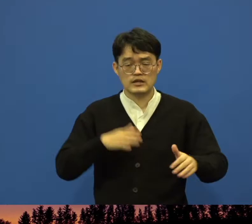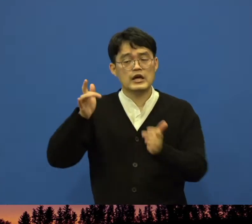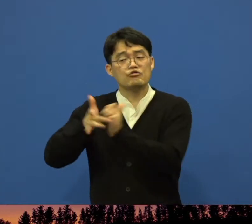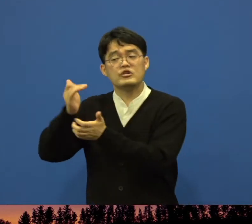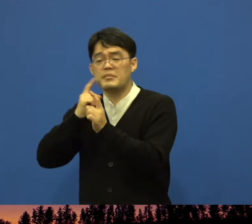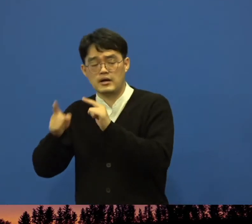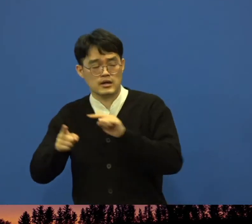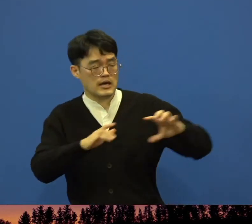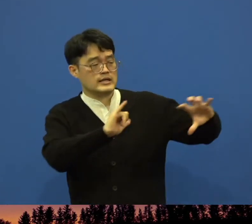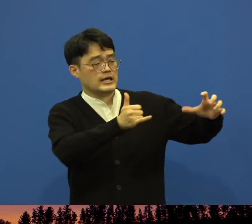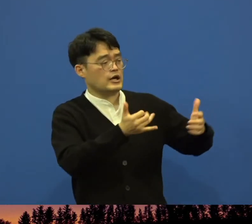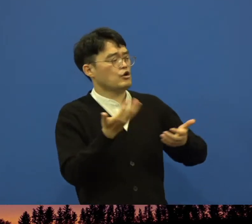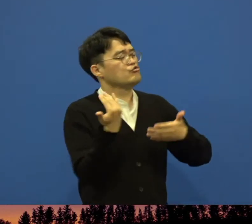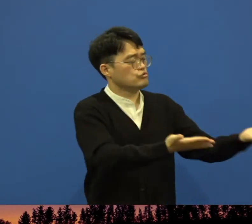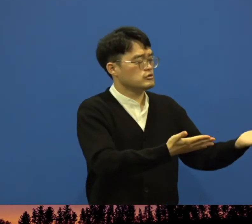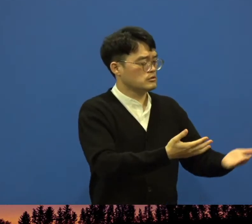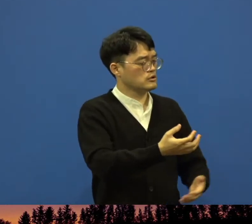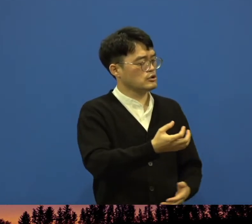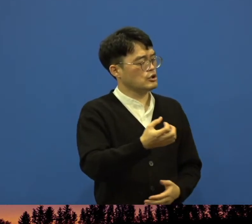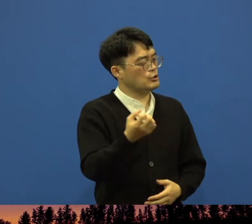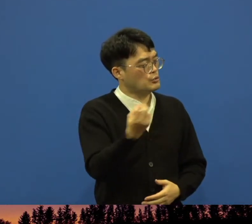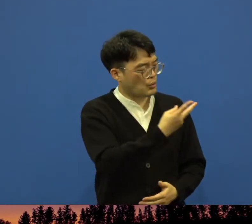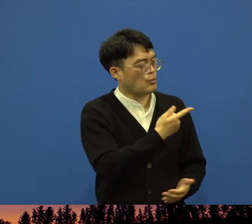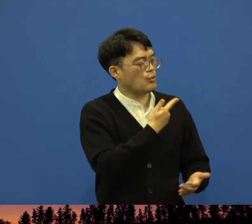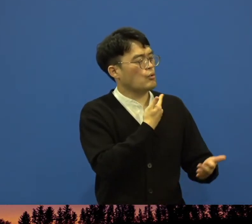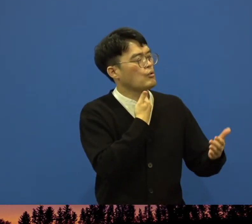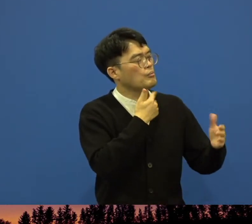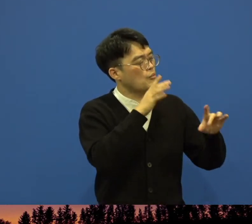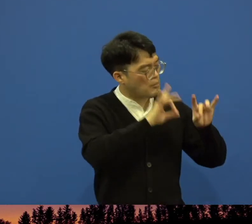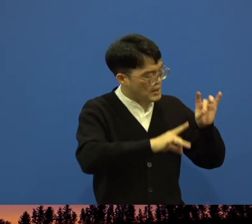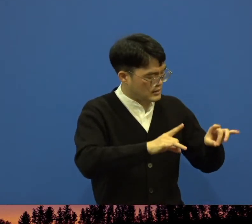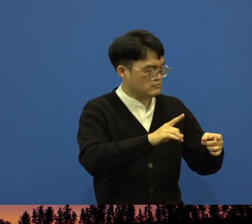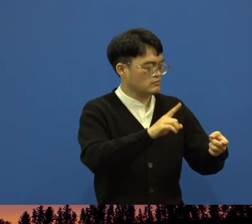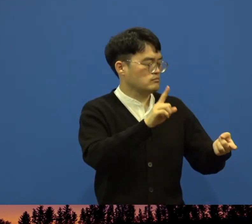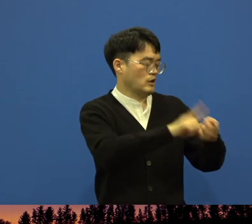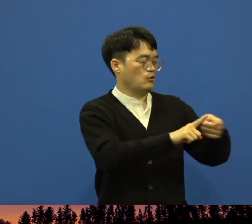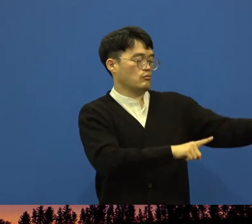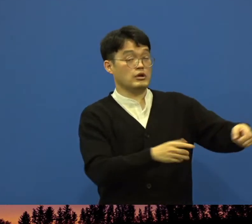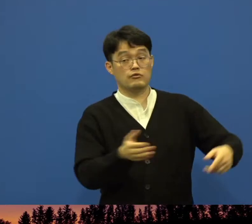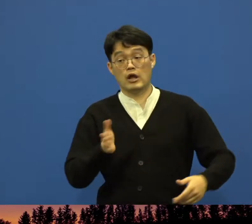마르다는 거예요. 다시 목마르니와 내가 주는 물은 영원히 목마르지 않는다.